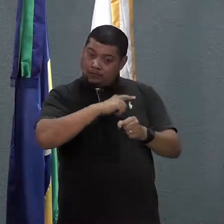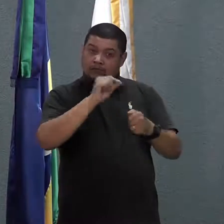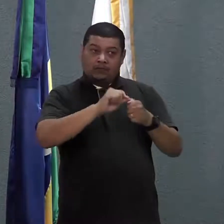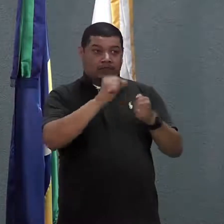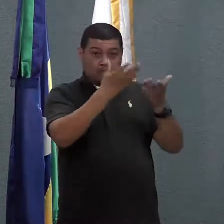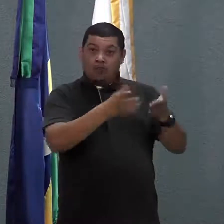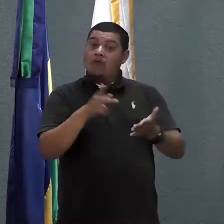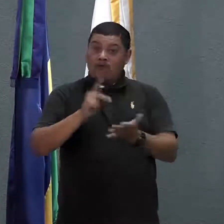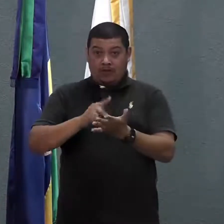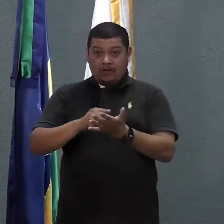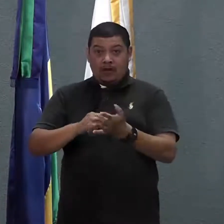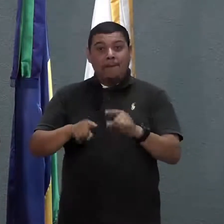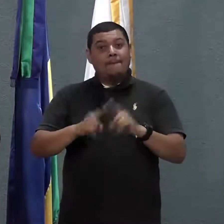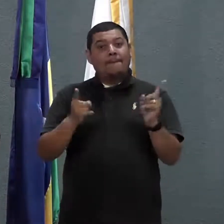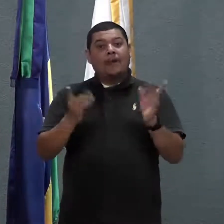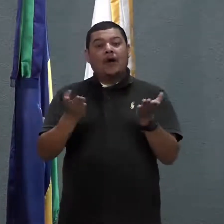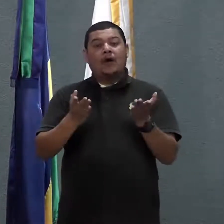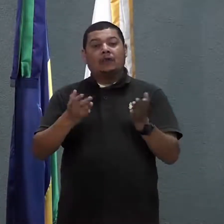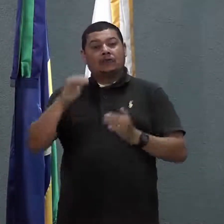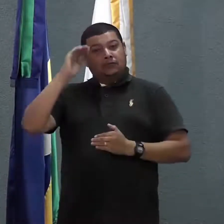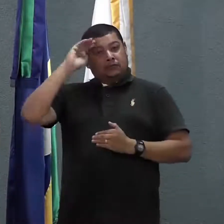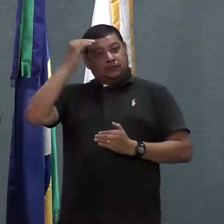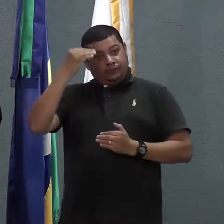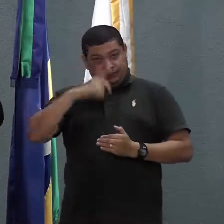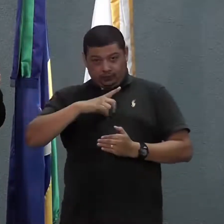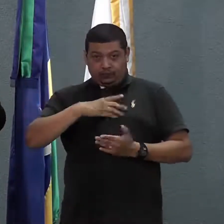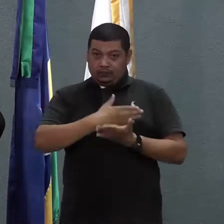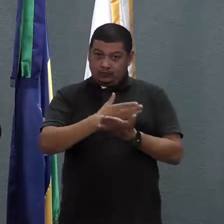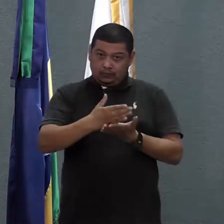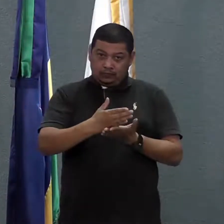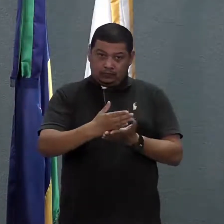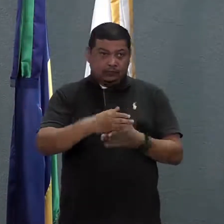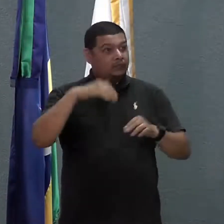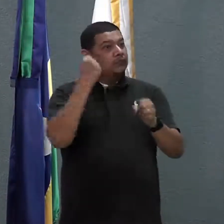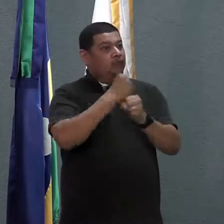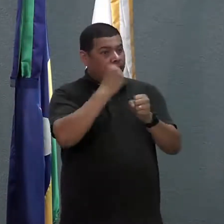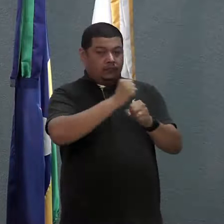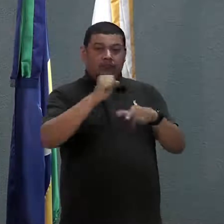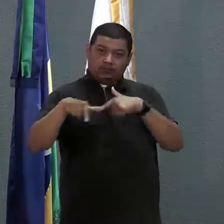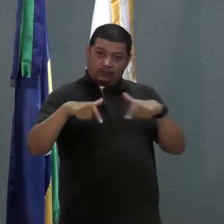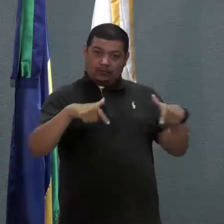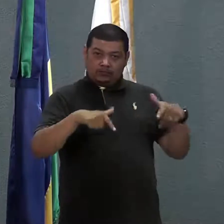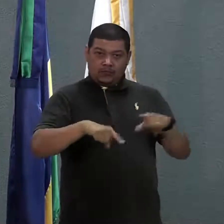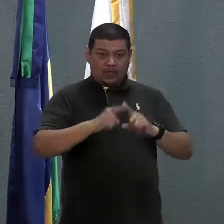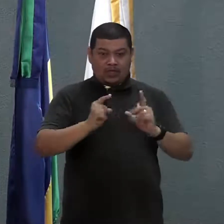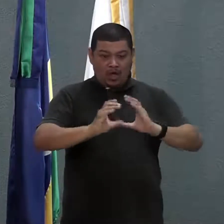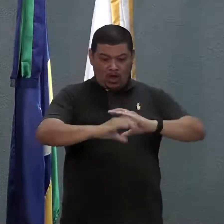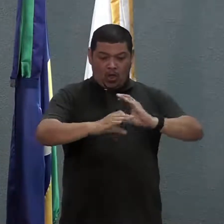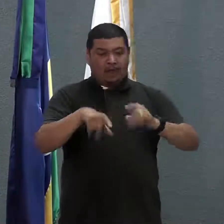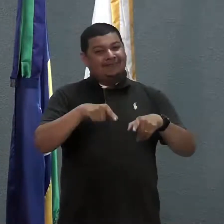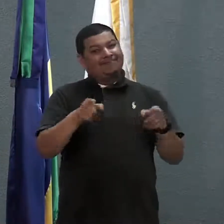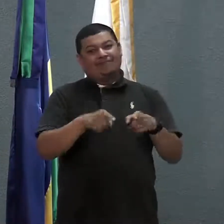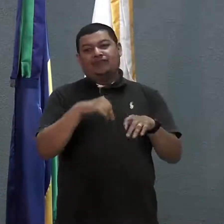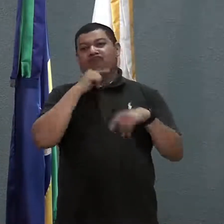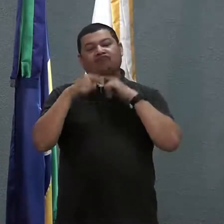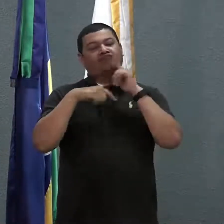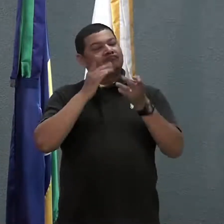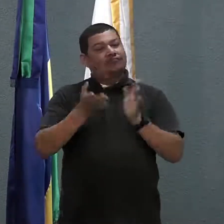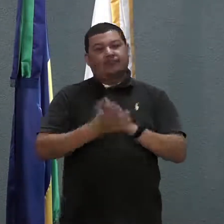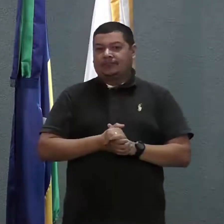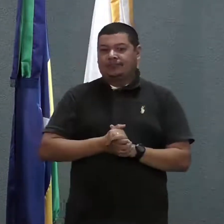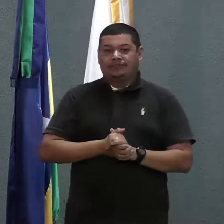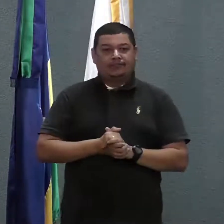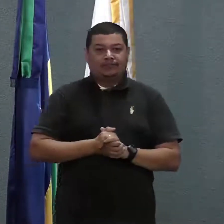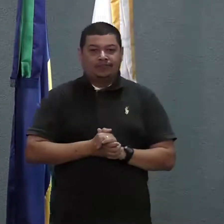mesmo. Agora o prefeito Fúria pegou a cidade e a obra continua sendo feita, mas com aquela boca de lobo ali não vai resolver.